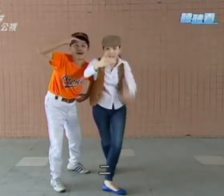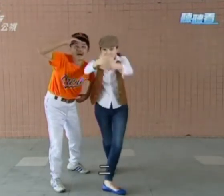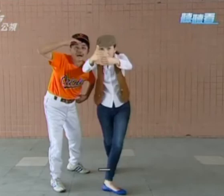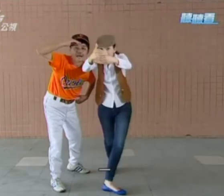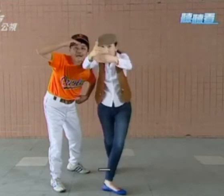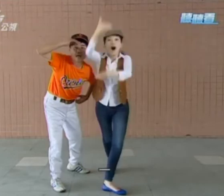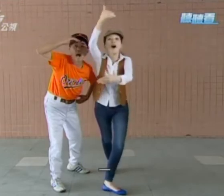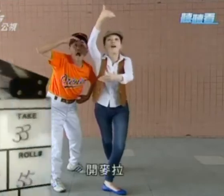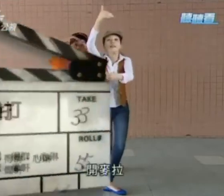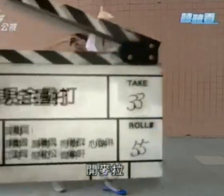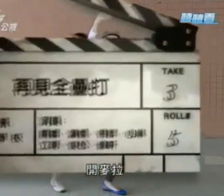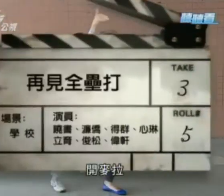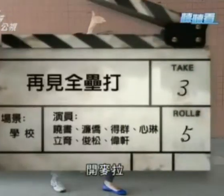5、4、3、2、1 ，Camera！